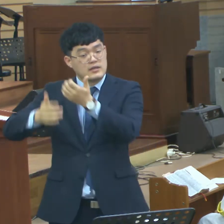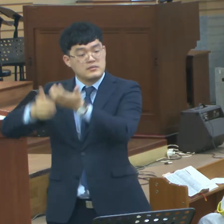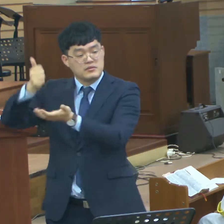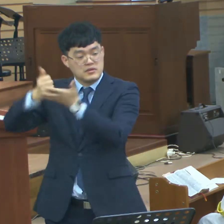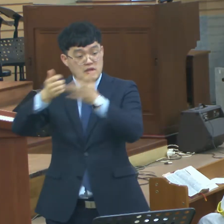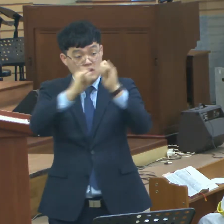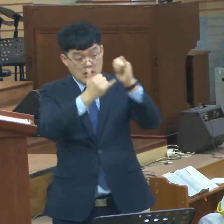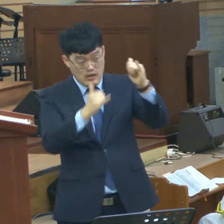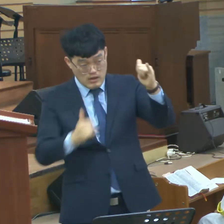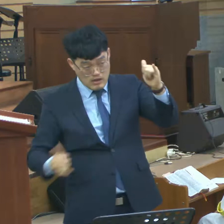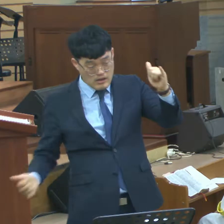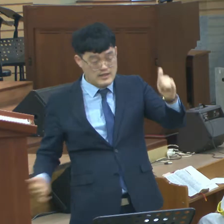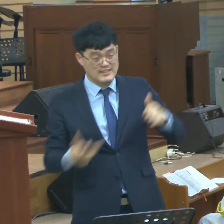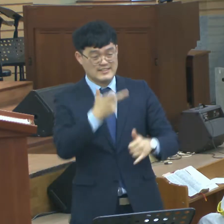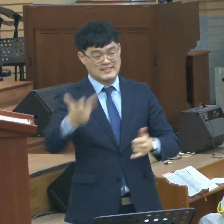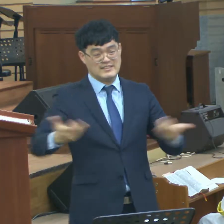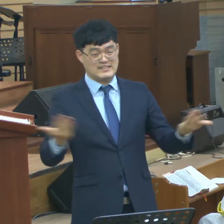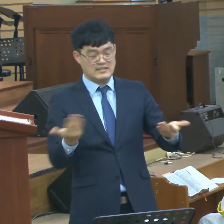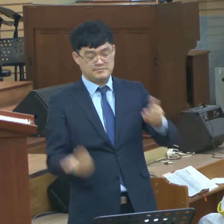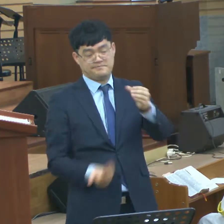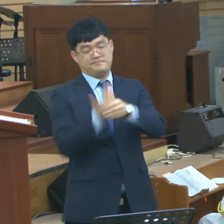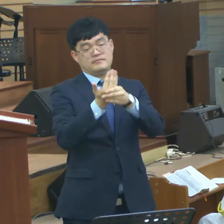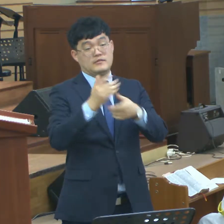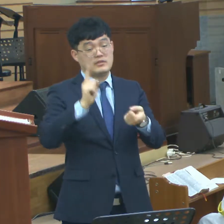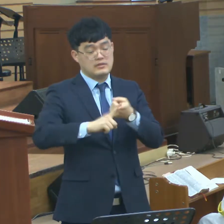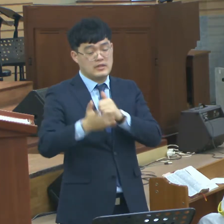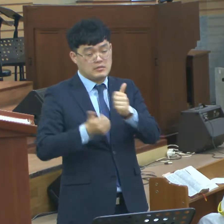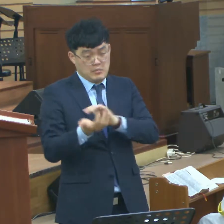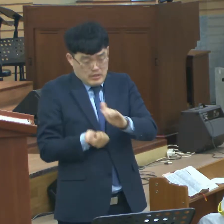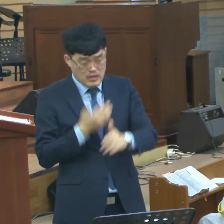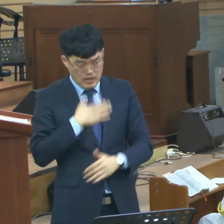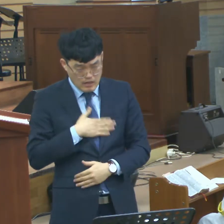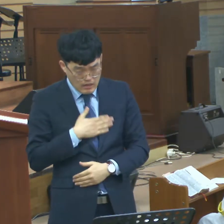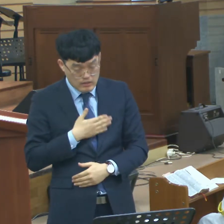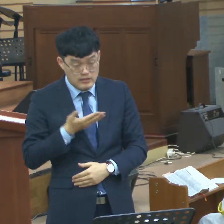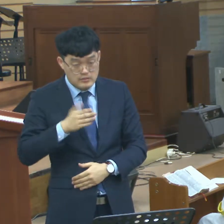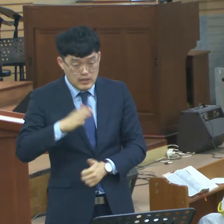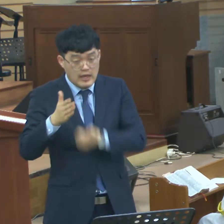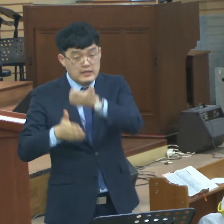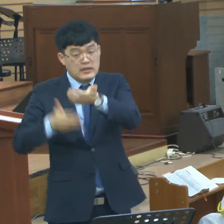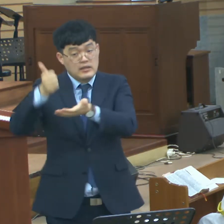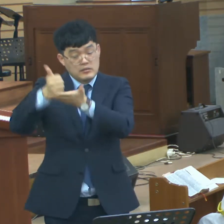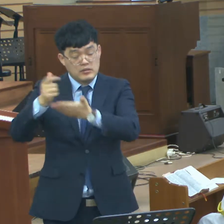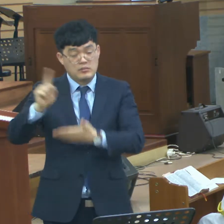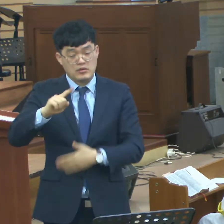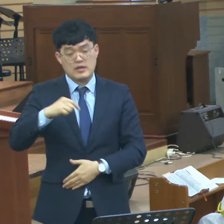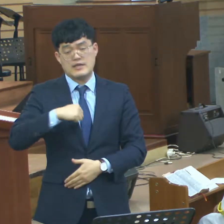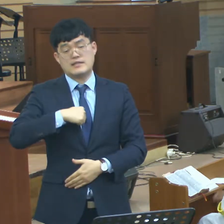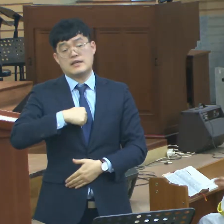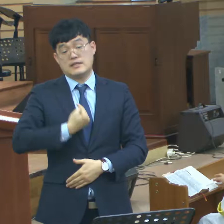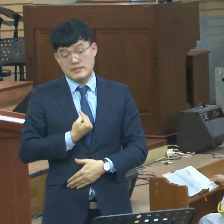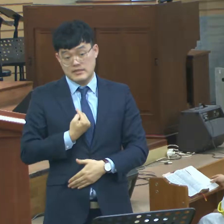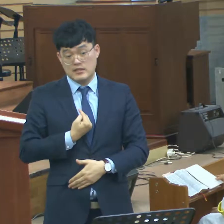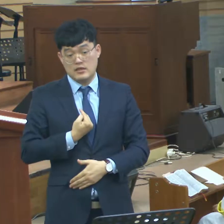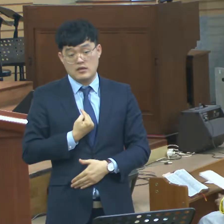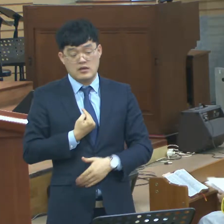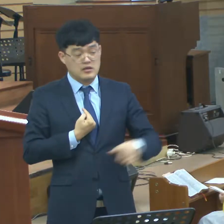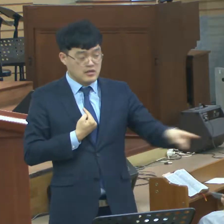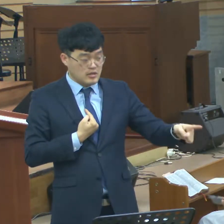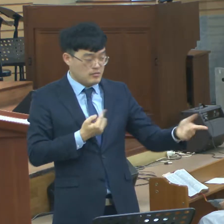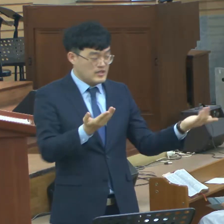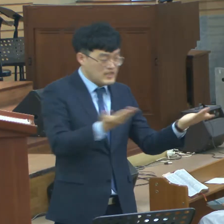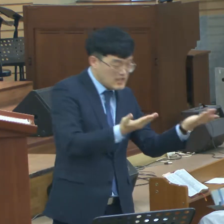어느 시점에 큰일이 일어나는 것을 알면서도 하나님 어떻게 하시는가 하면 자신만의 얘기를 계속 써내려 가시는 분이에요. 그